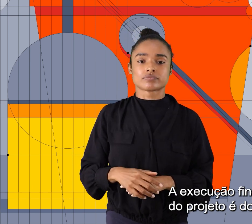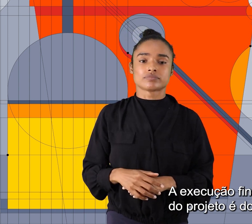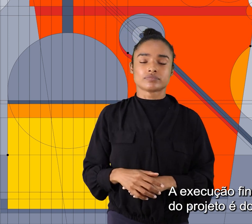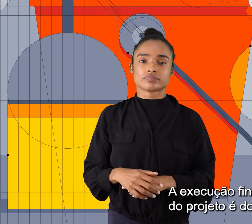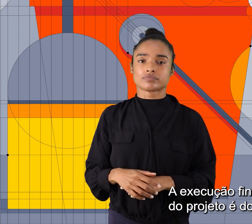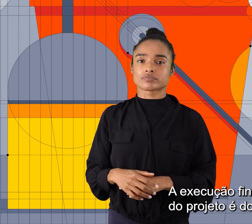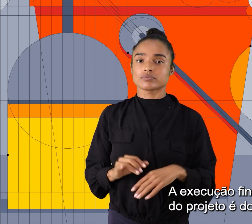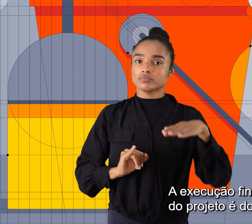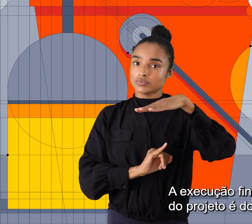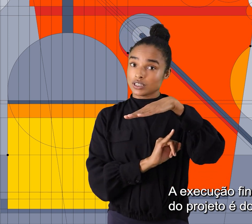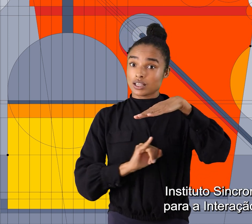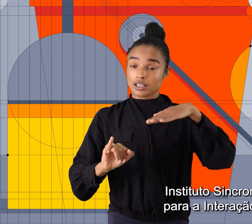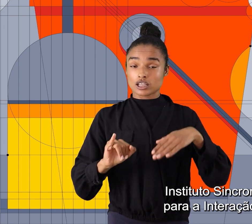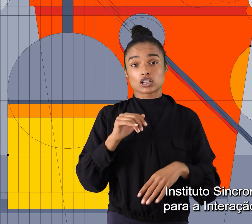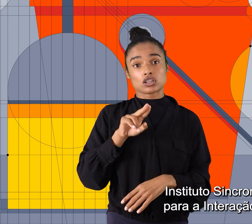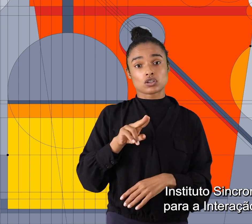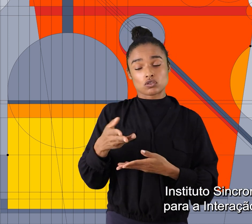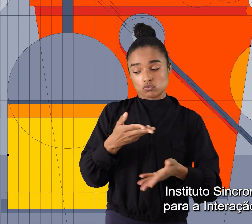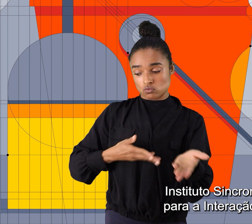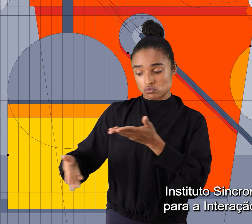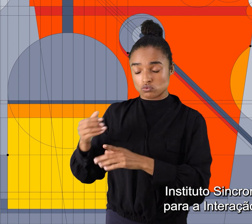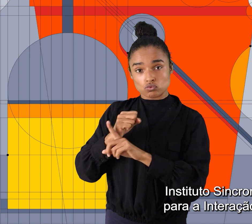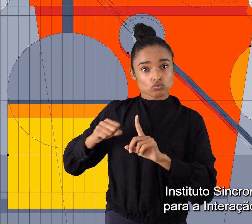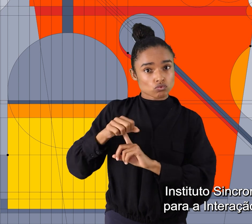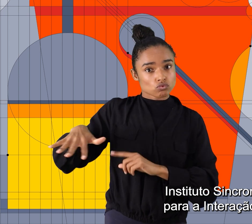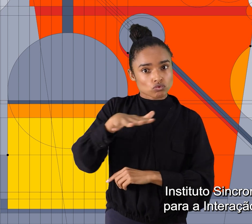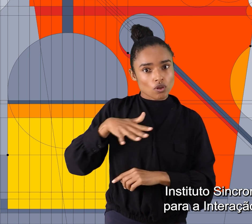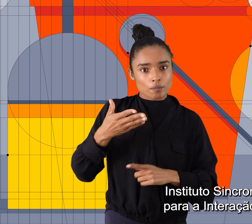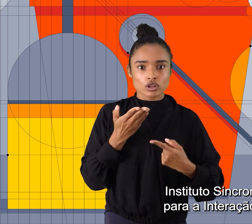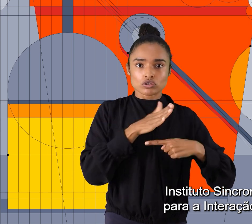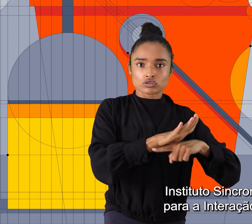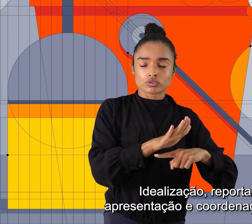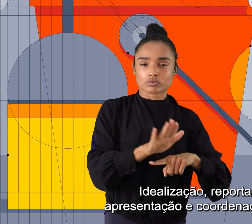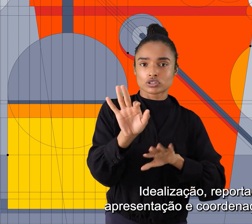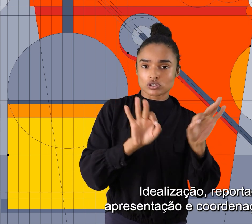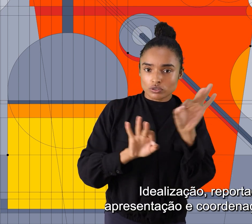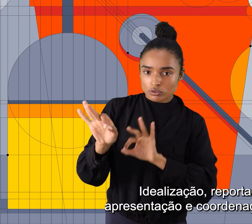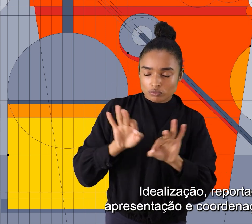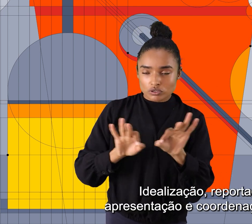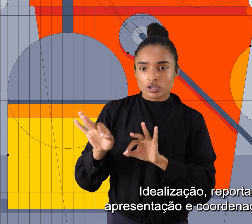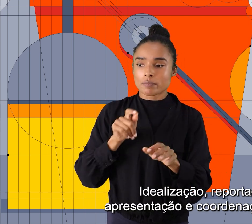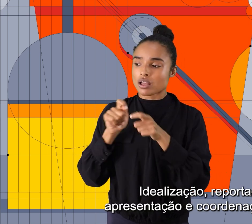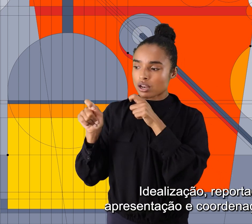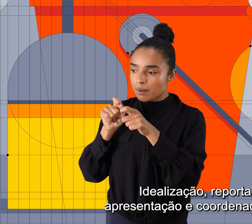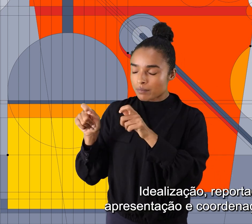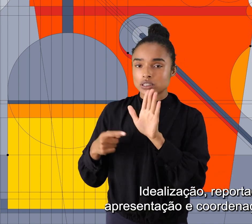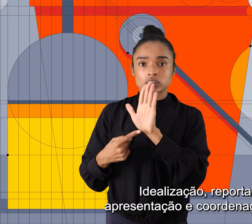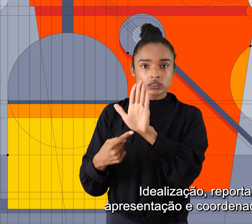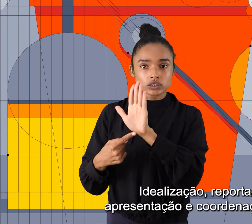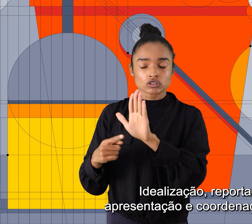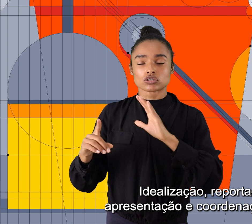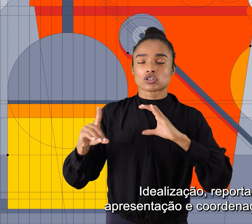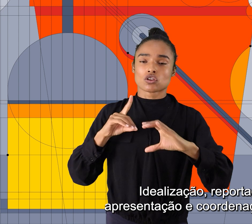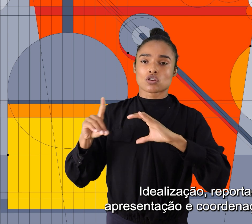financeira do projeto é do ISPIS, Instituto Sincronicidade para a Interação Social. Idealização, reportagem,